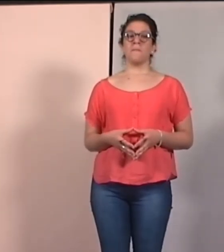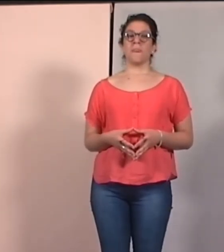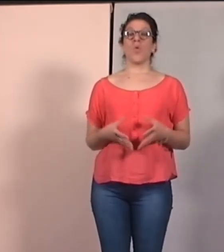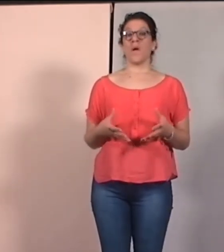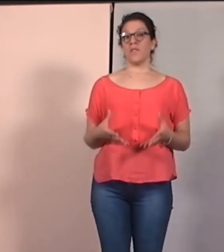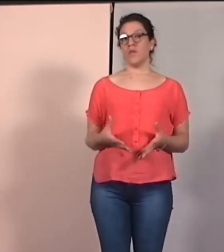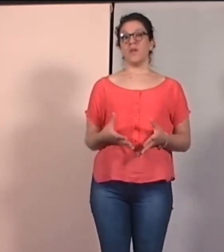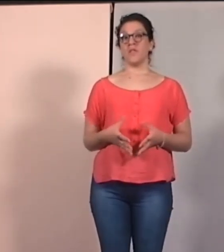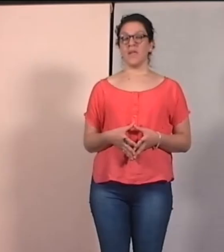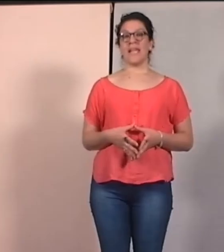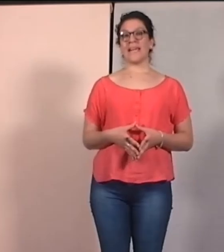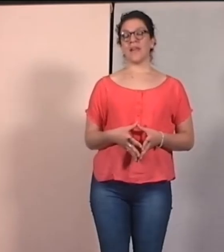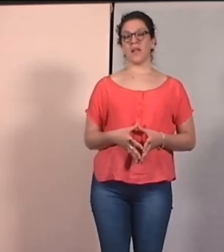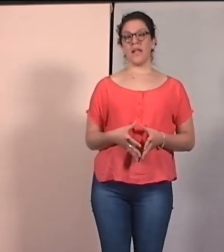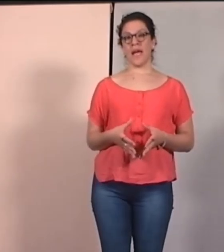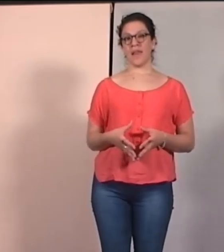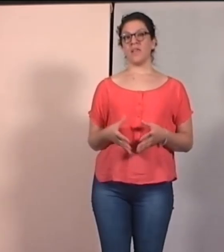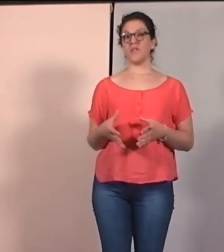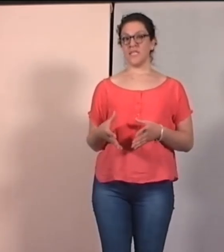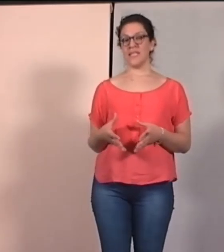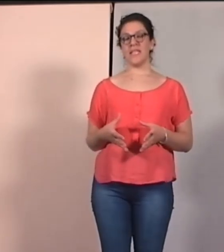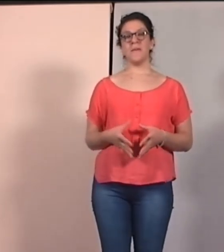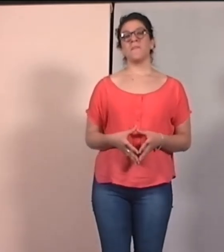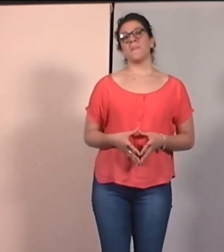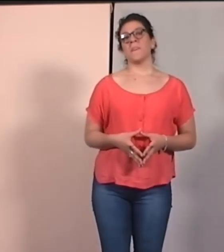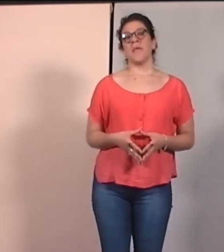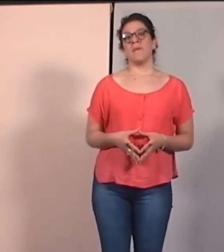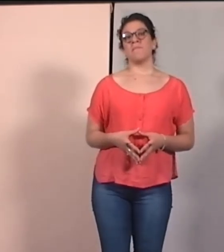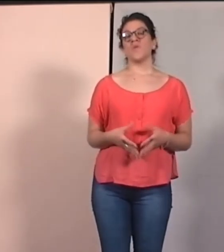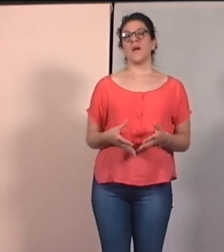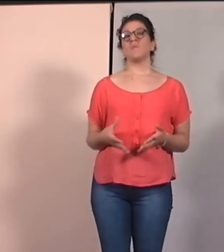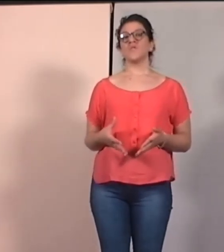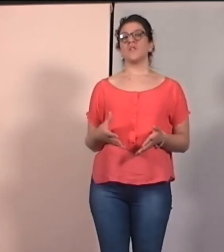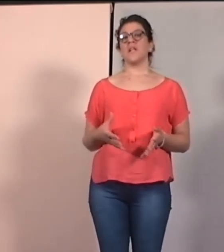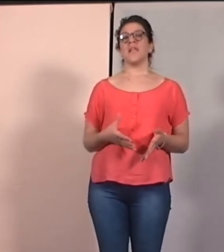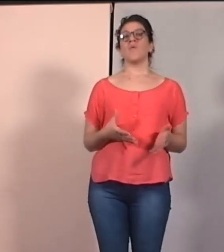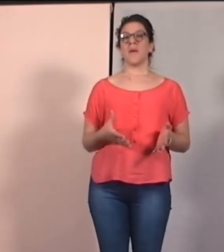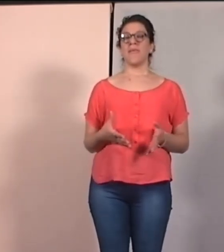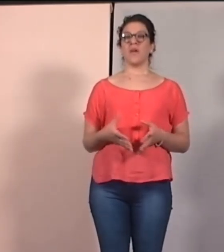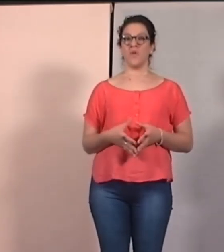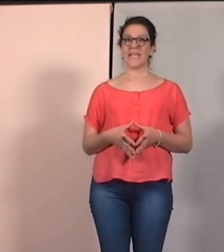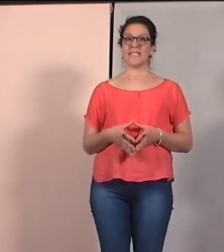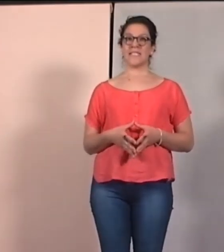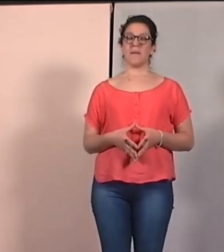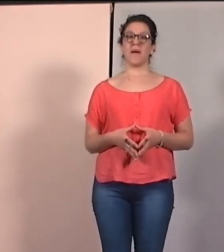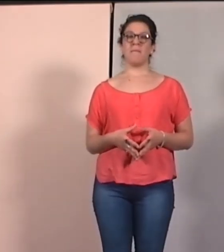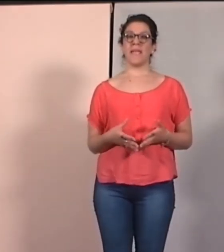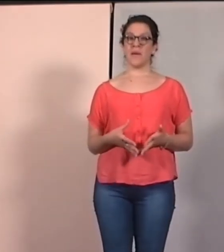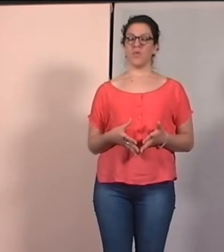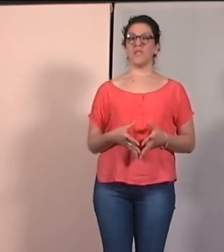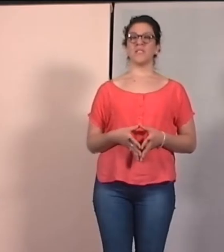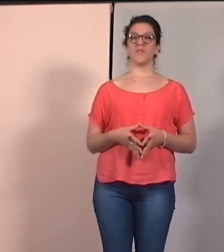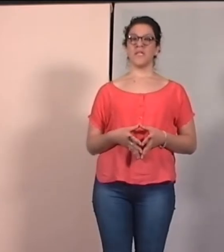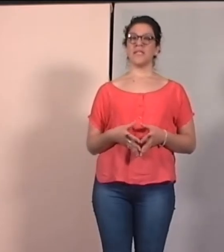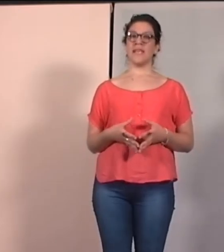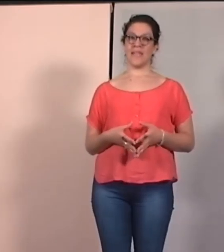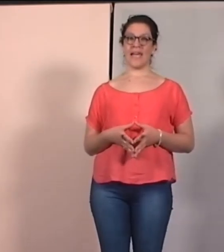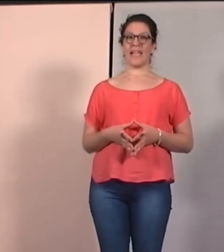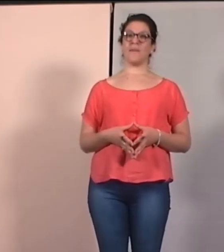Cuando estudié la carrera docente Me gustaba mucho leer a una pedagoga que se llama María Montessori de Italia